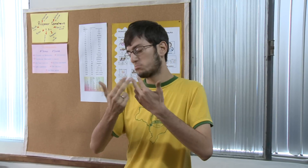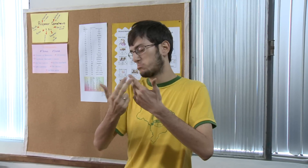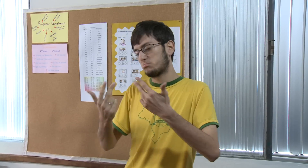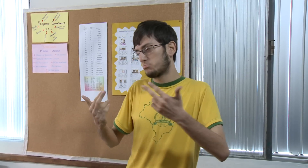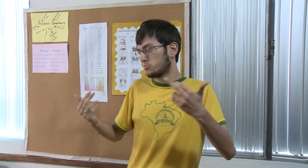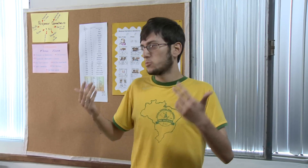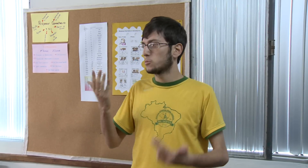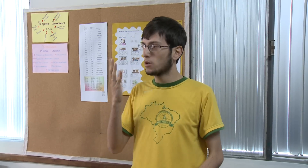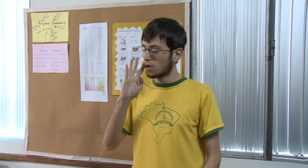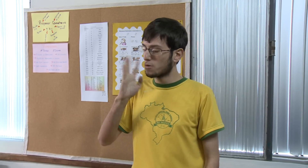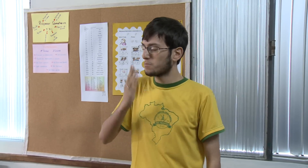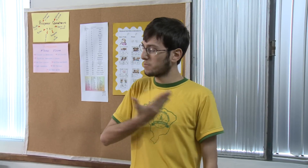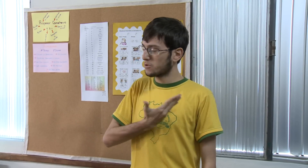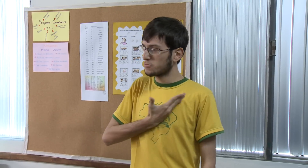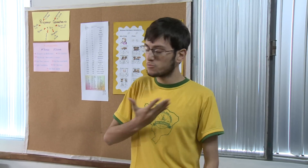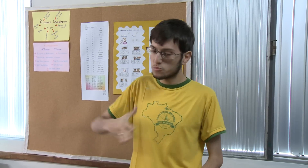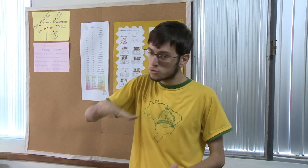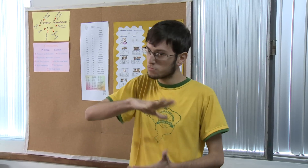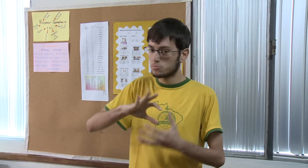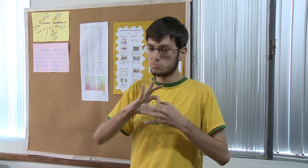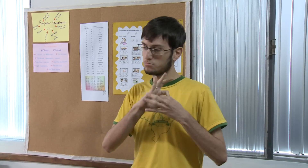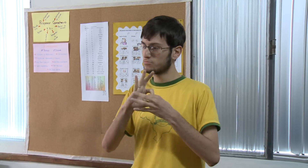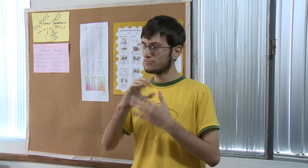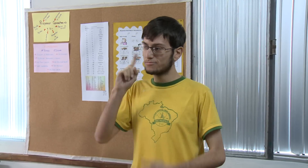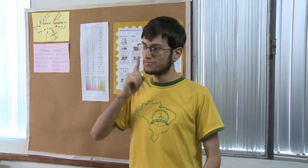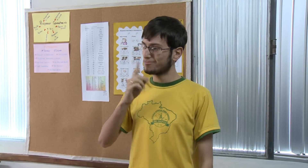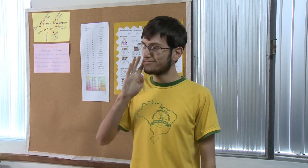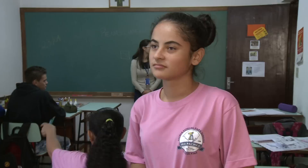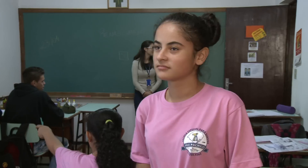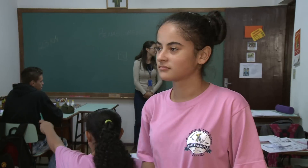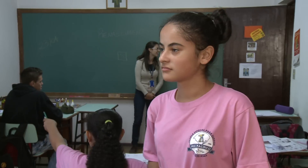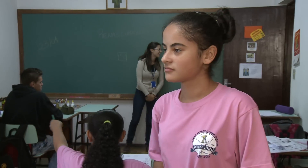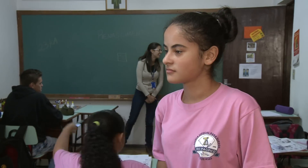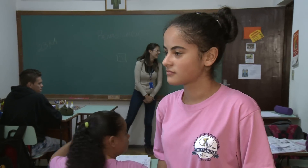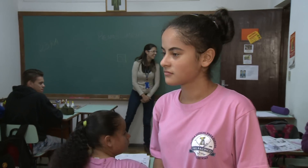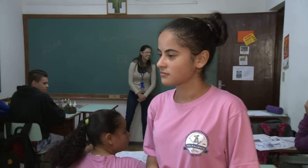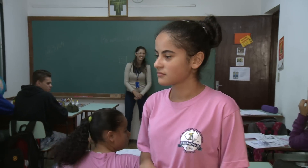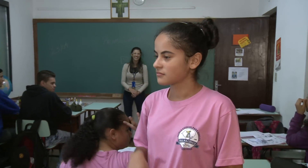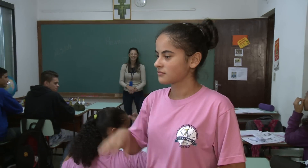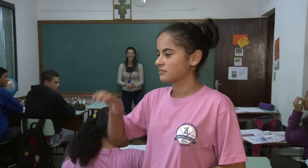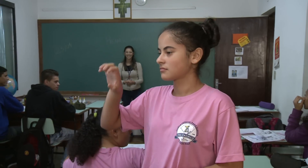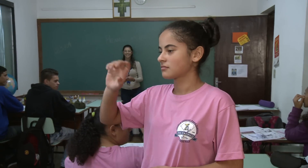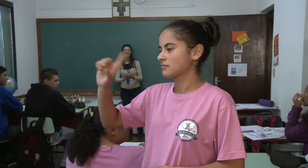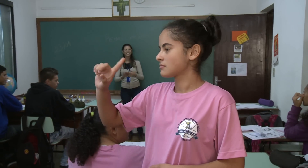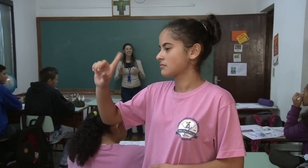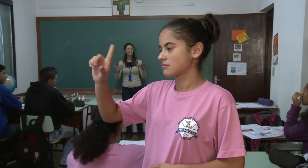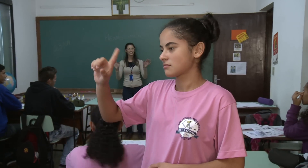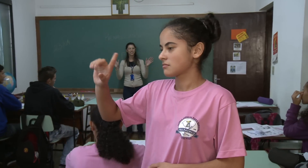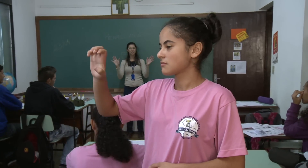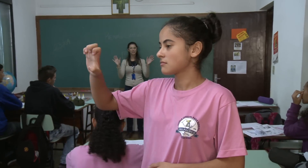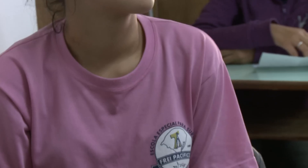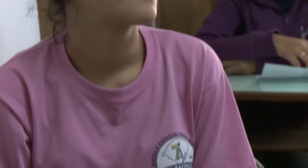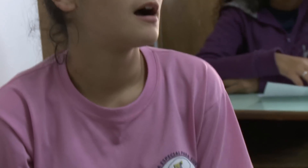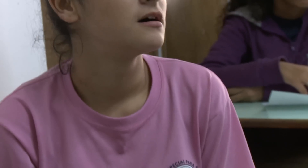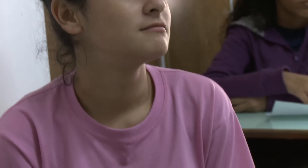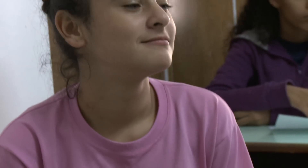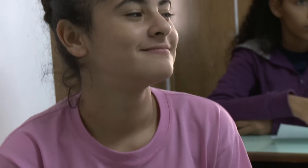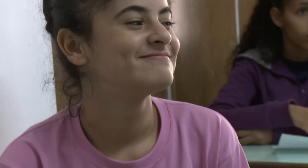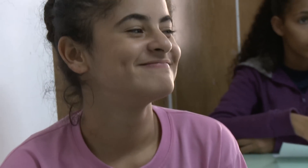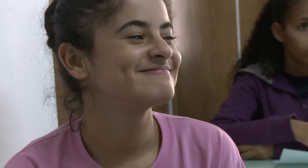brincar, gosta do intervalo, da troca que tem no intervalo. Elizabeth, de 15 anos, não quer parar por aqui. Deseja